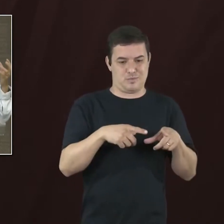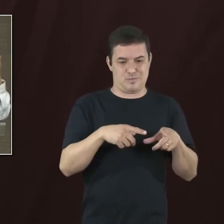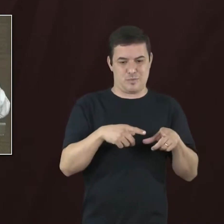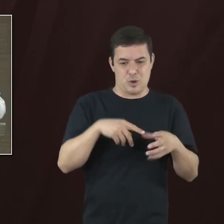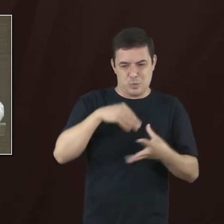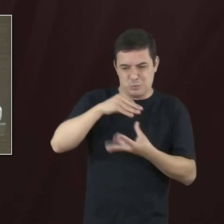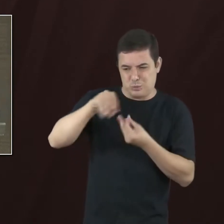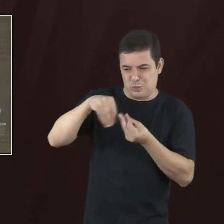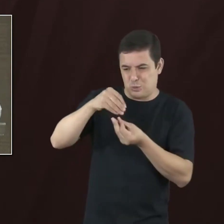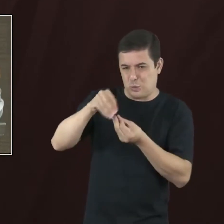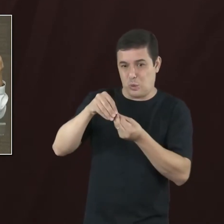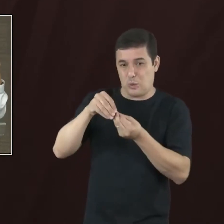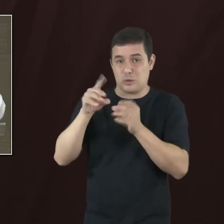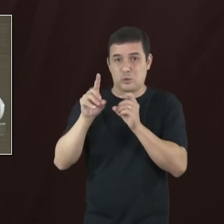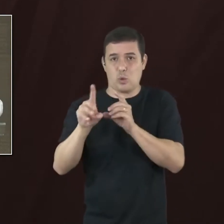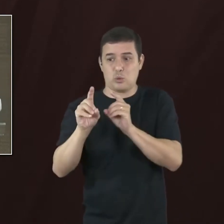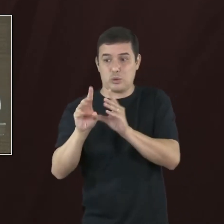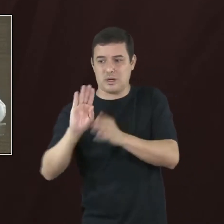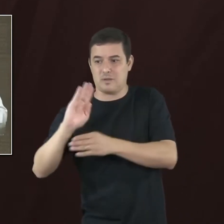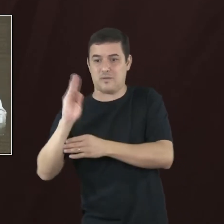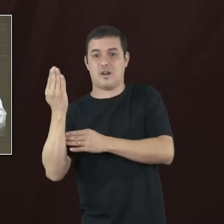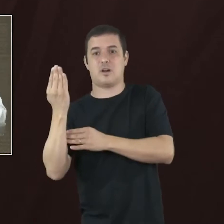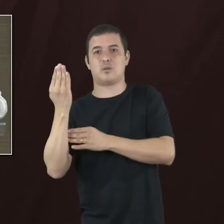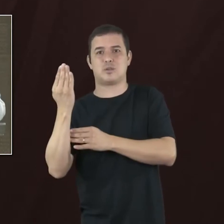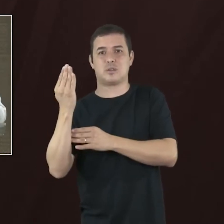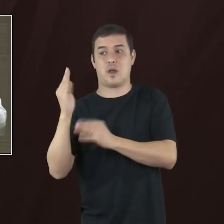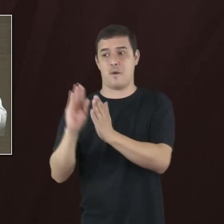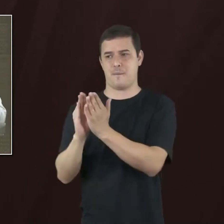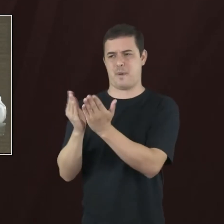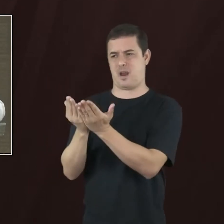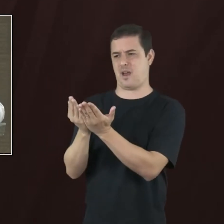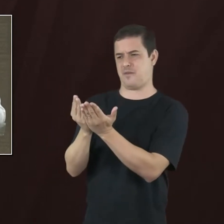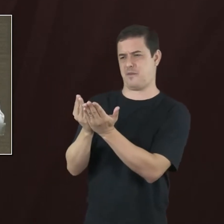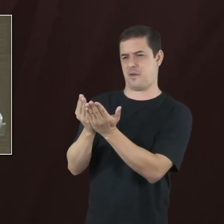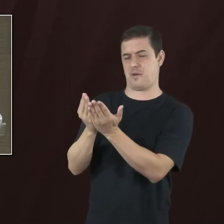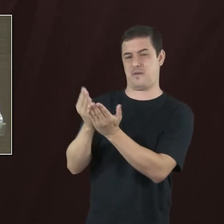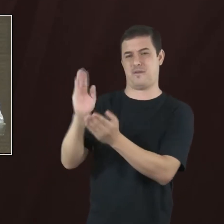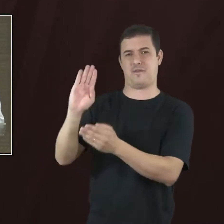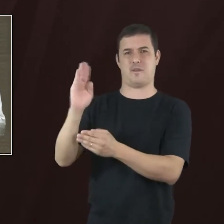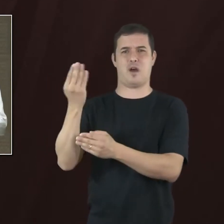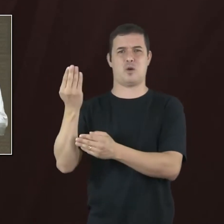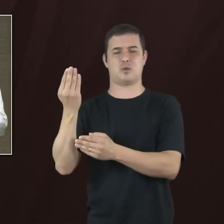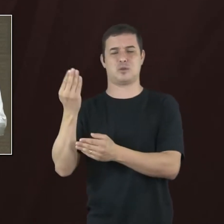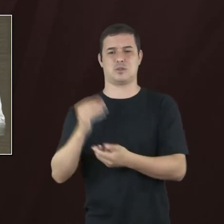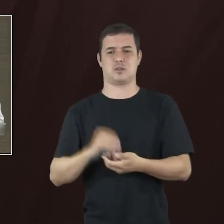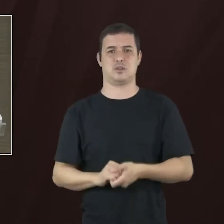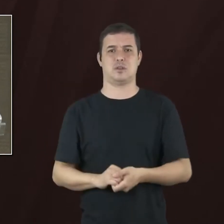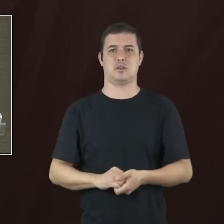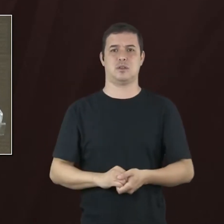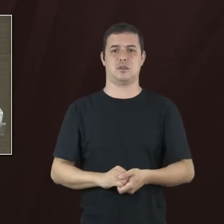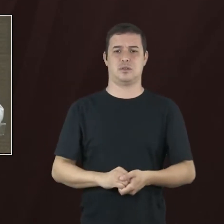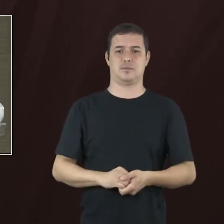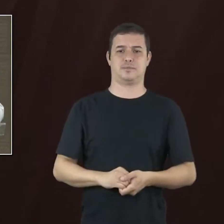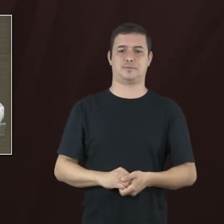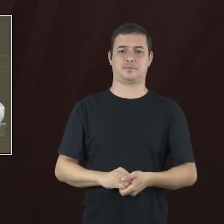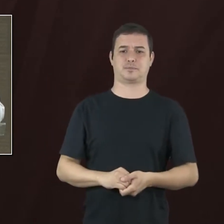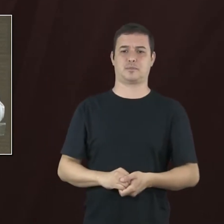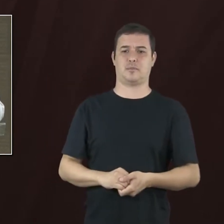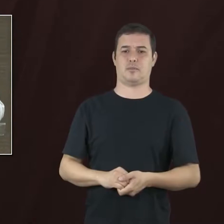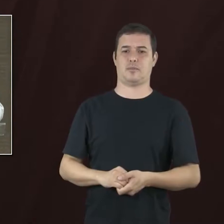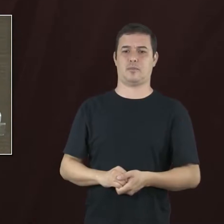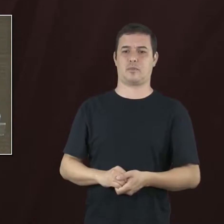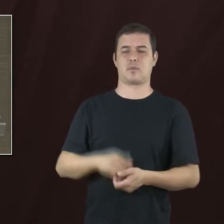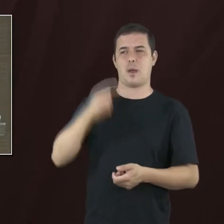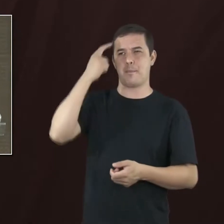trabalho com suas mentiras, com as suas, seus sofismas, não é isso? Que o Senhor possa